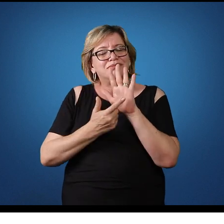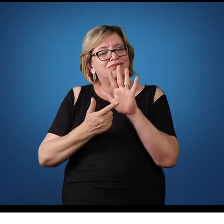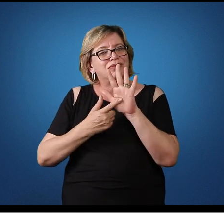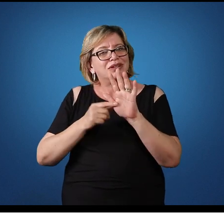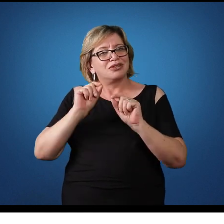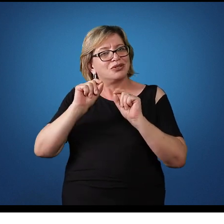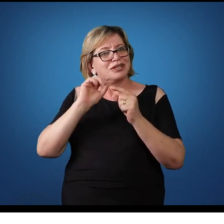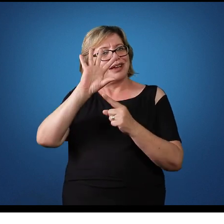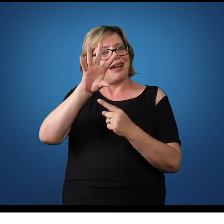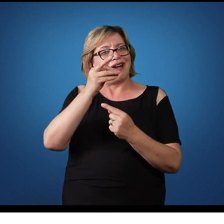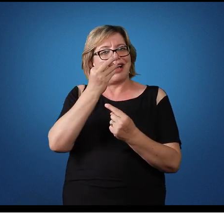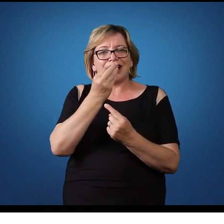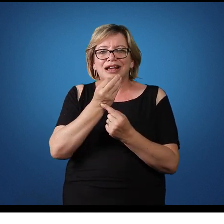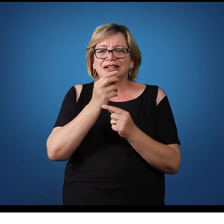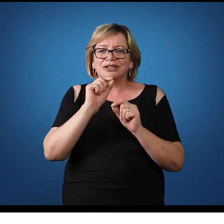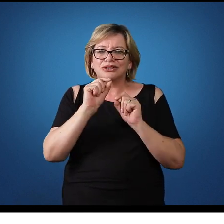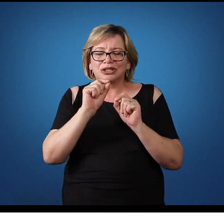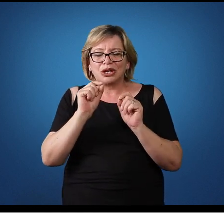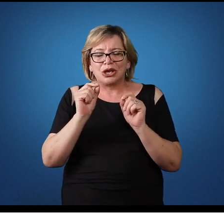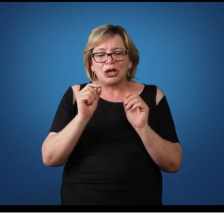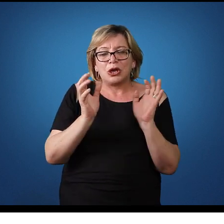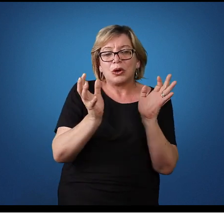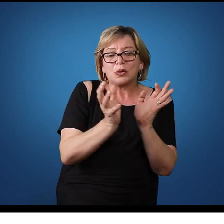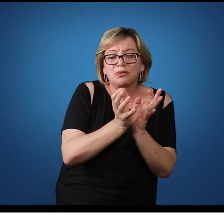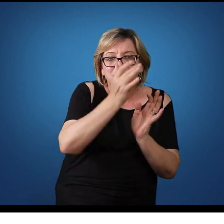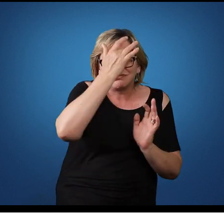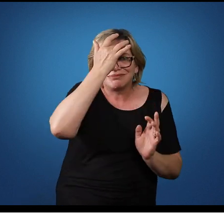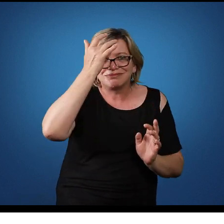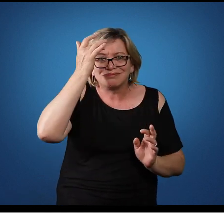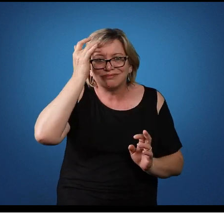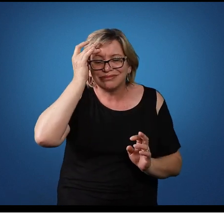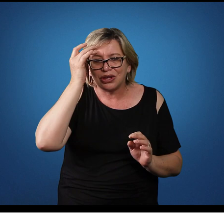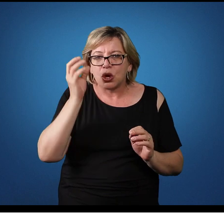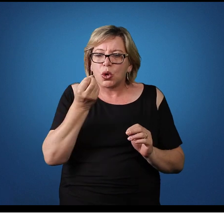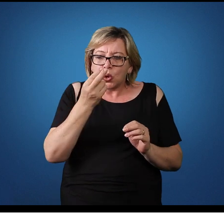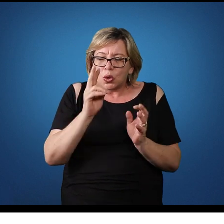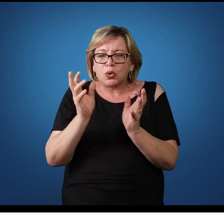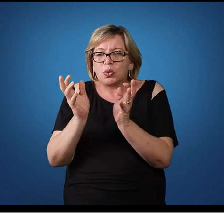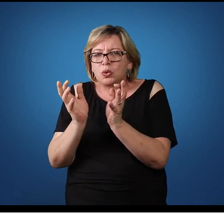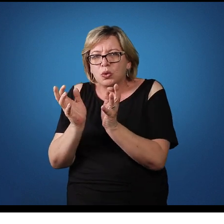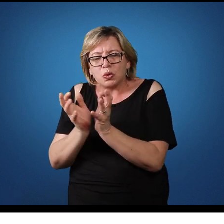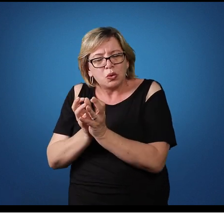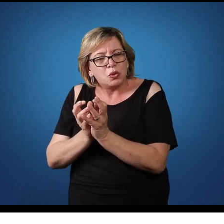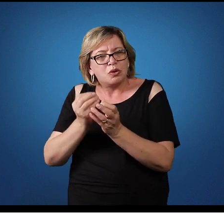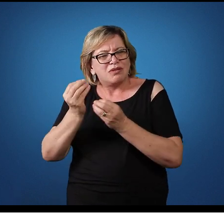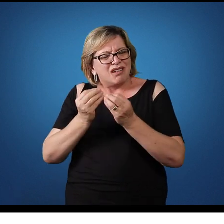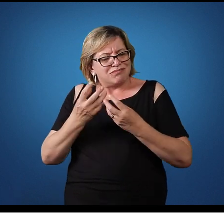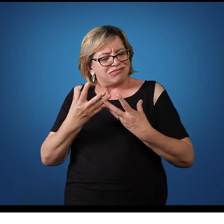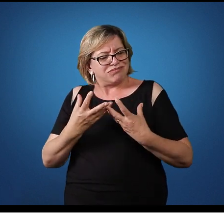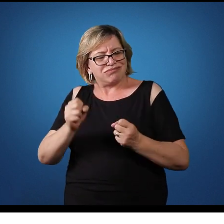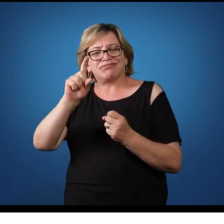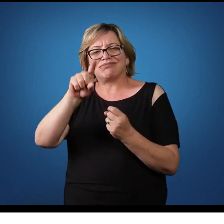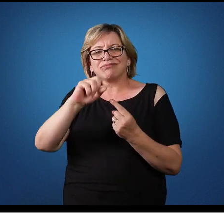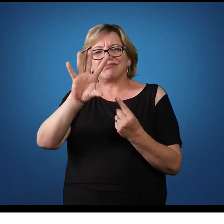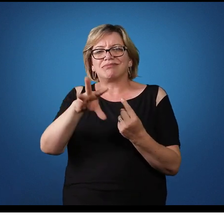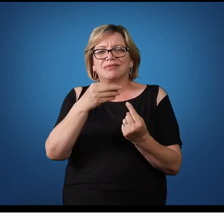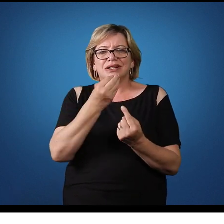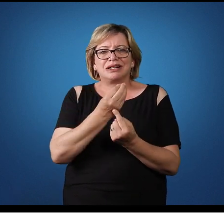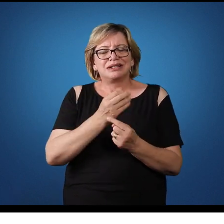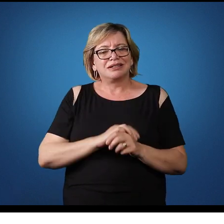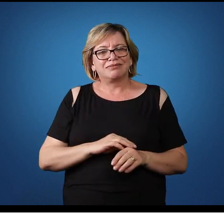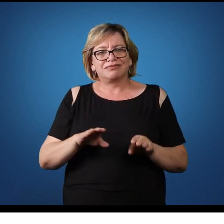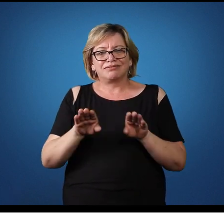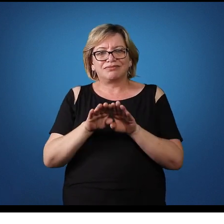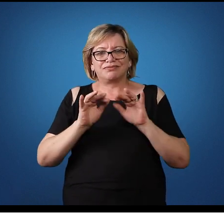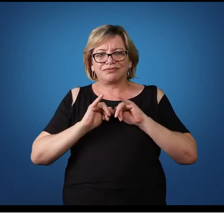arte aquilo que um certo grupo de pessoas, um certo grupo de instituições considera arte, diz que